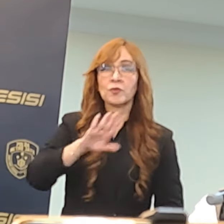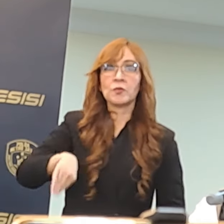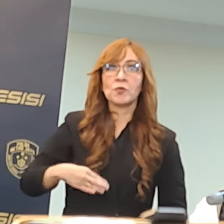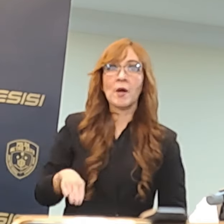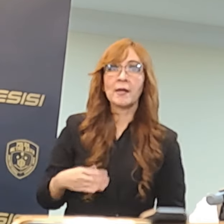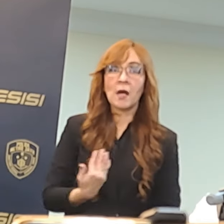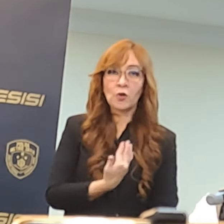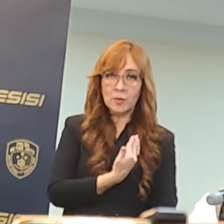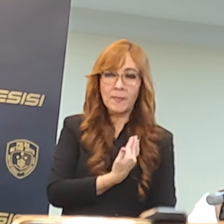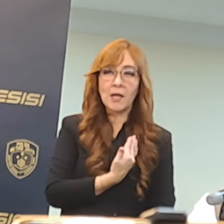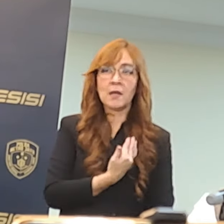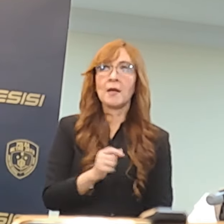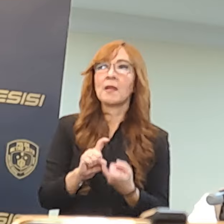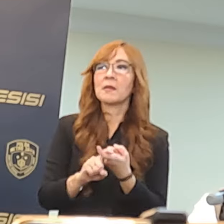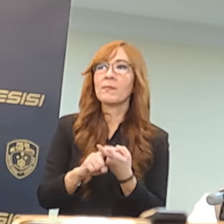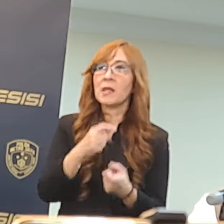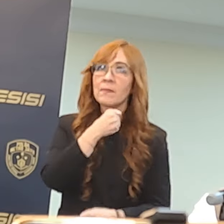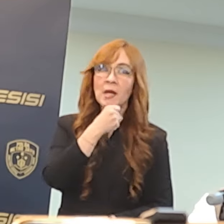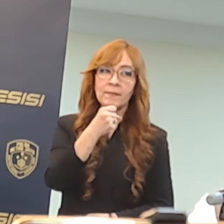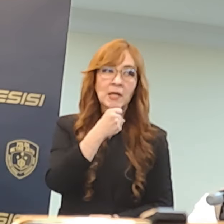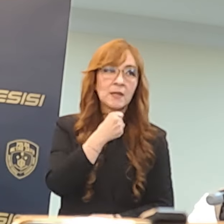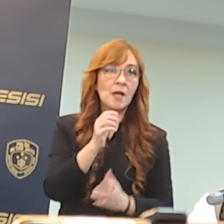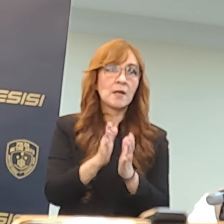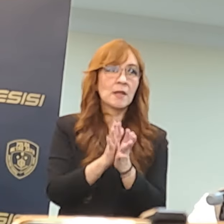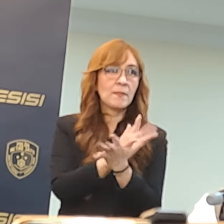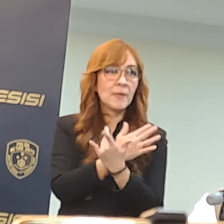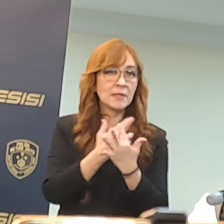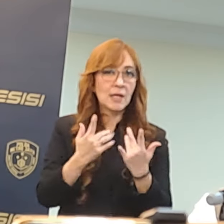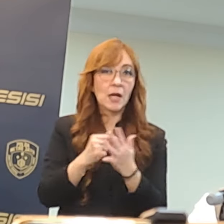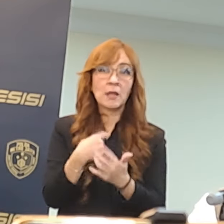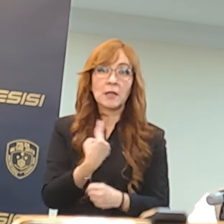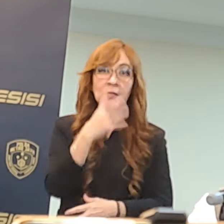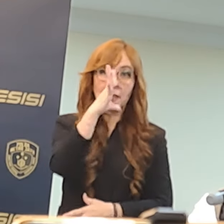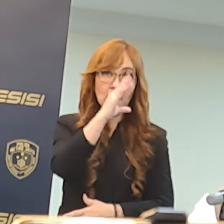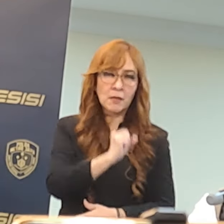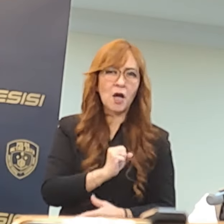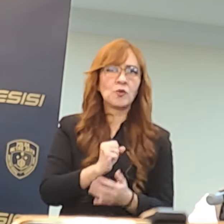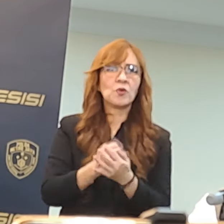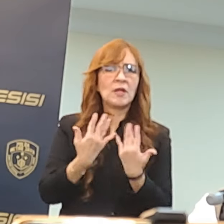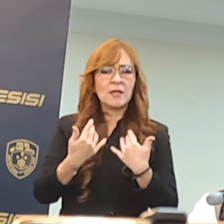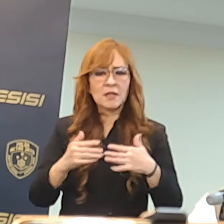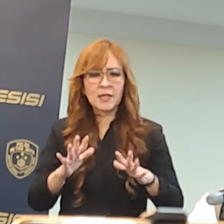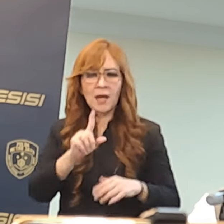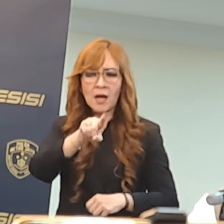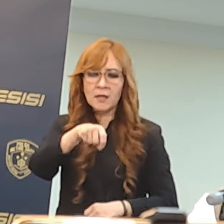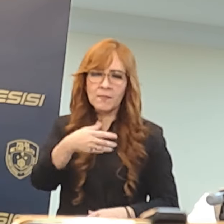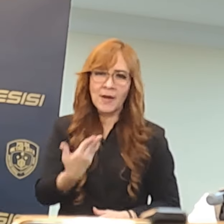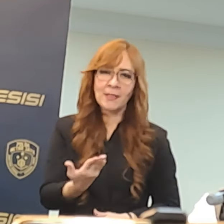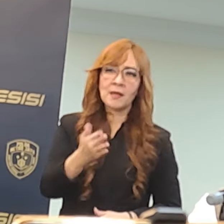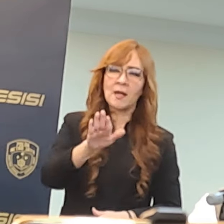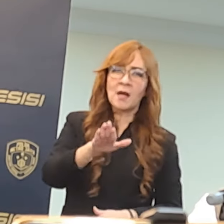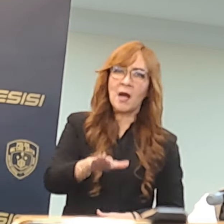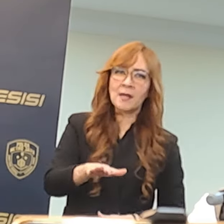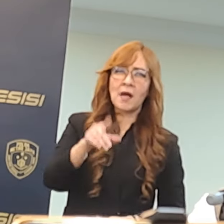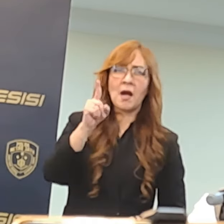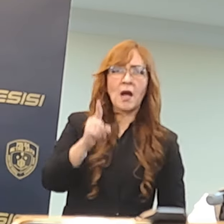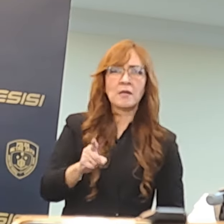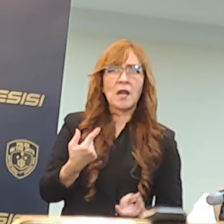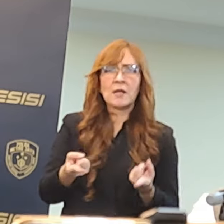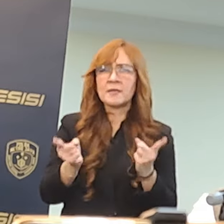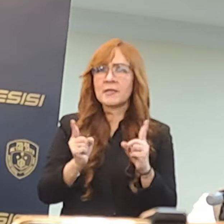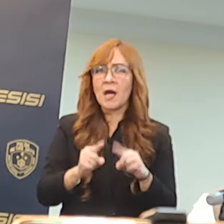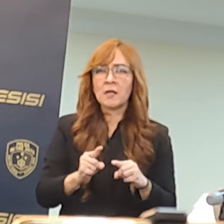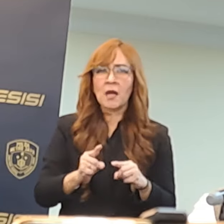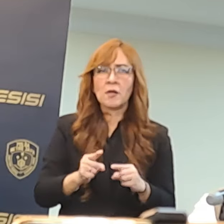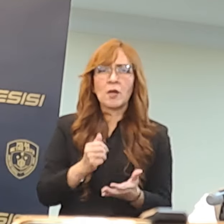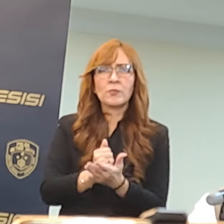korban. Rekan-rekan media dan juga masyarakat, kita ketahui bahwa kehilangan, kematian seorang anak merupakan suatu peristiwa